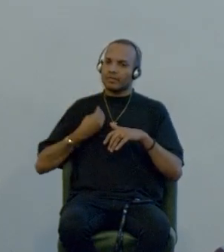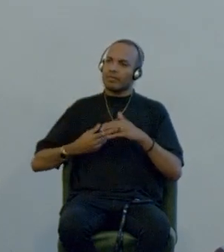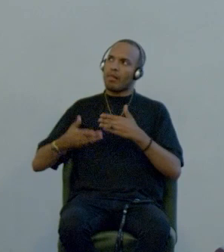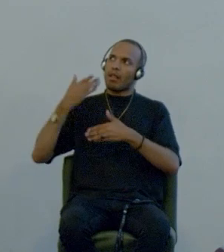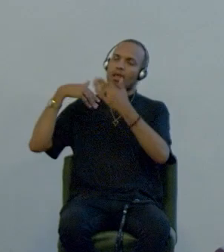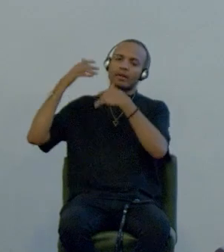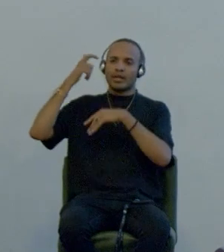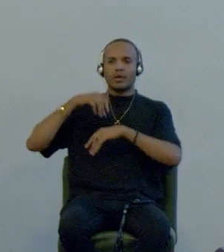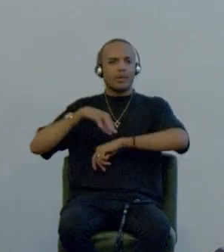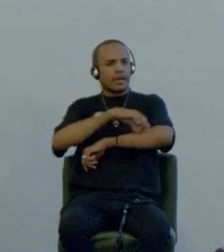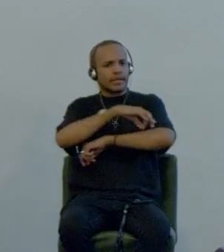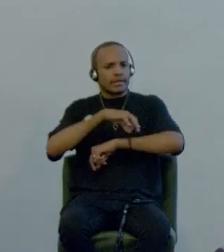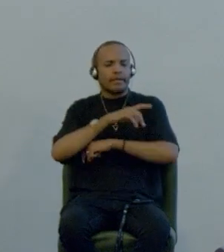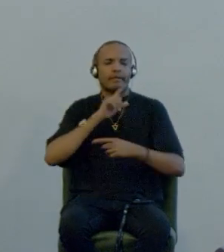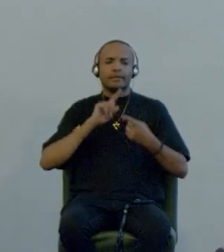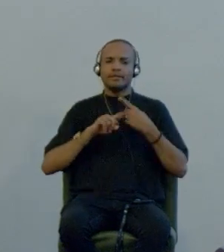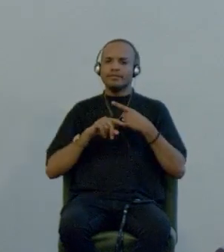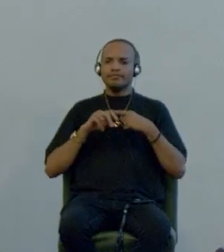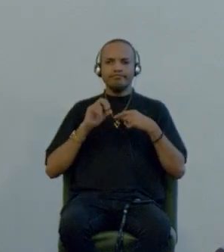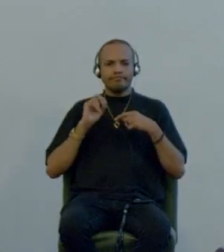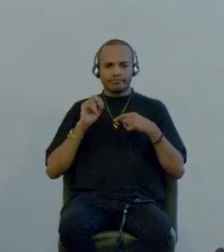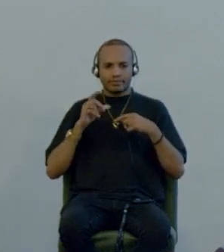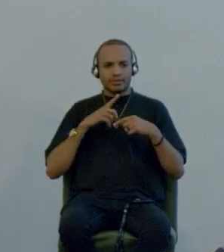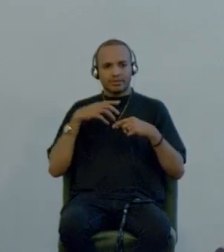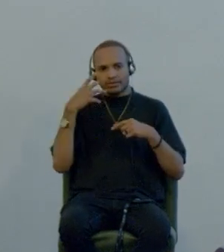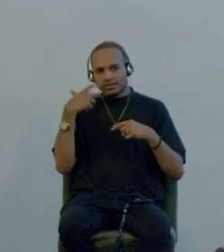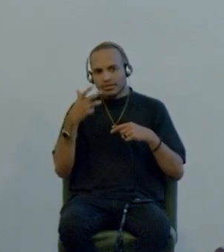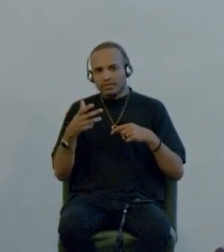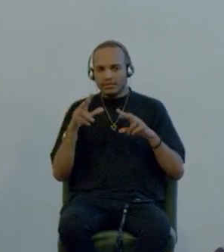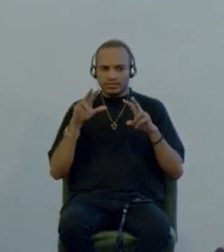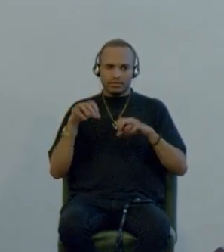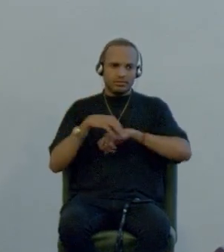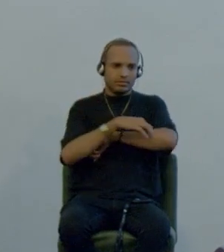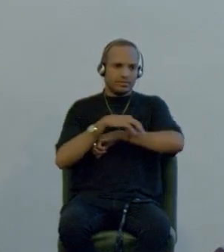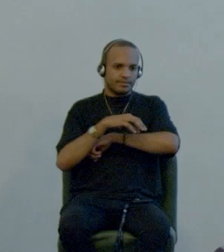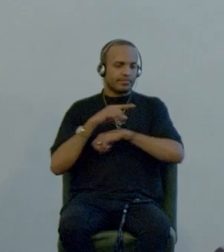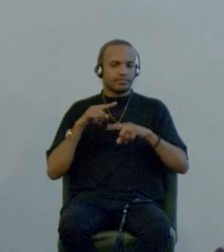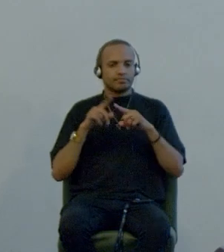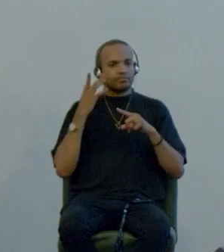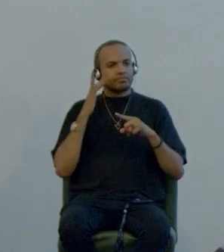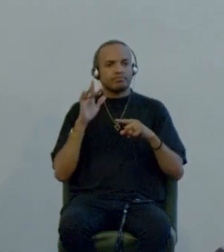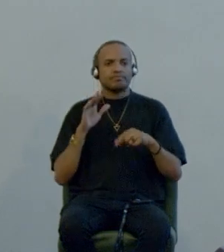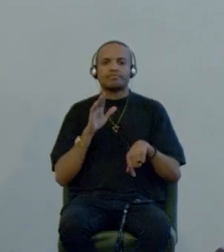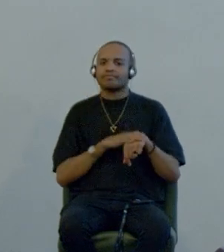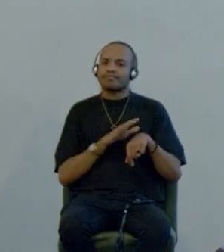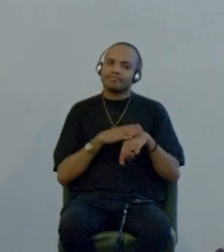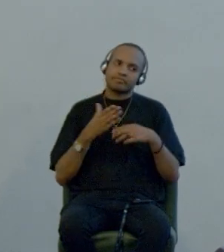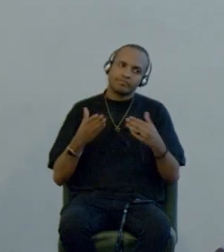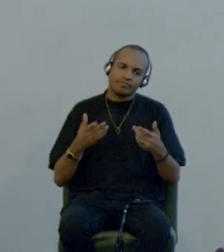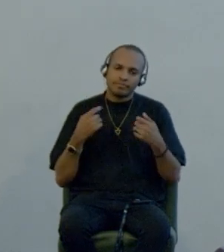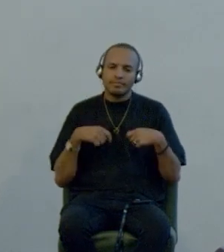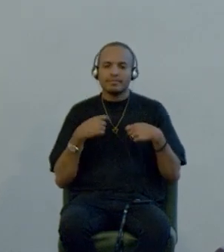mais j'ai une passion pour l'architecture, mais je ne sais pas faire. Donc, j'ai besoin de gens qui